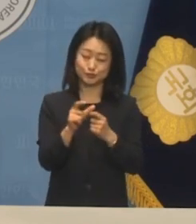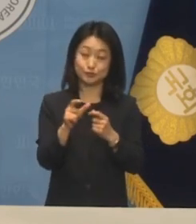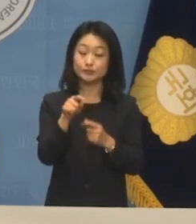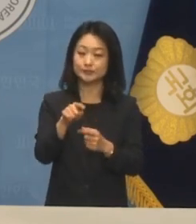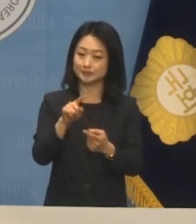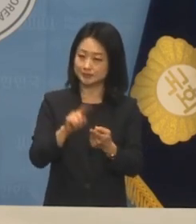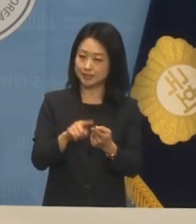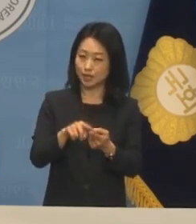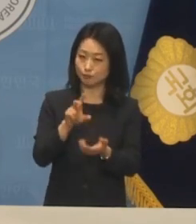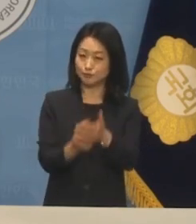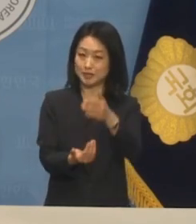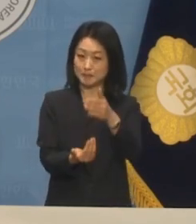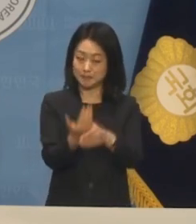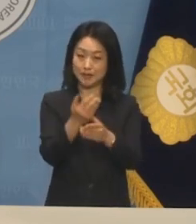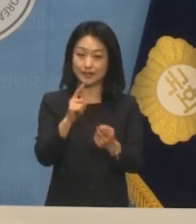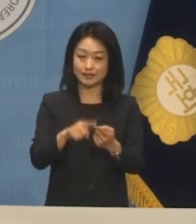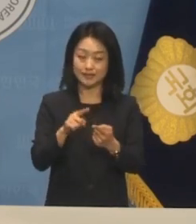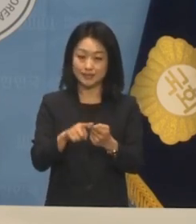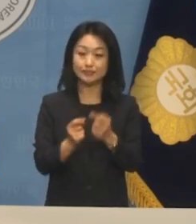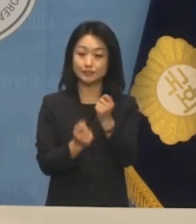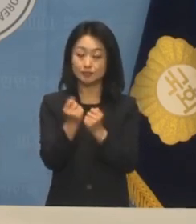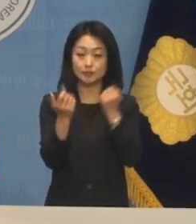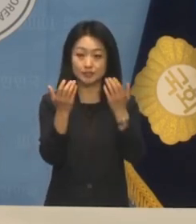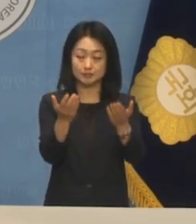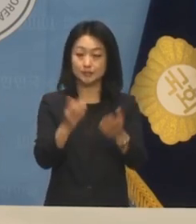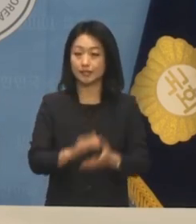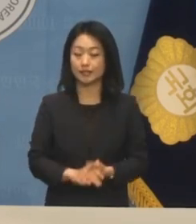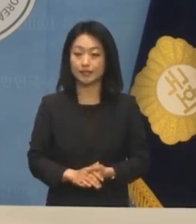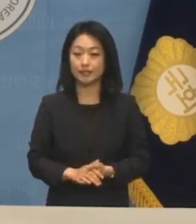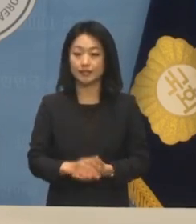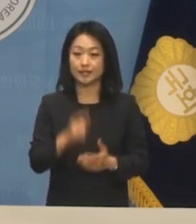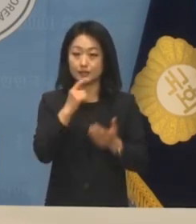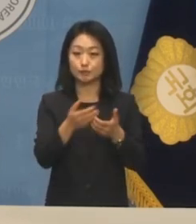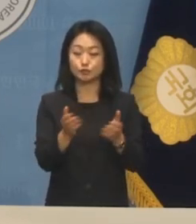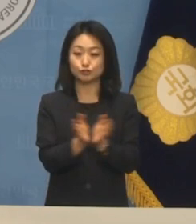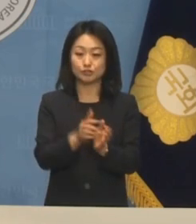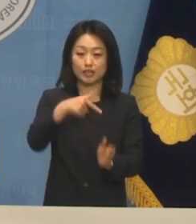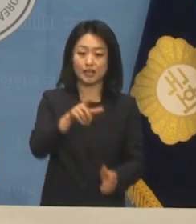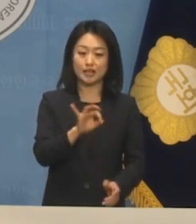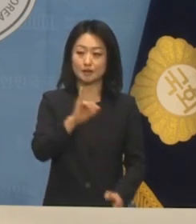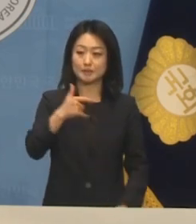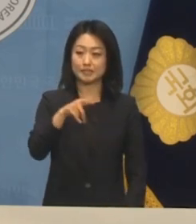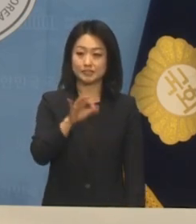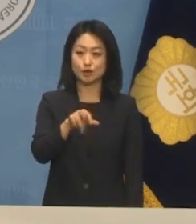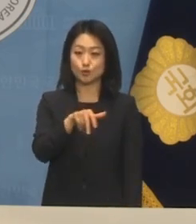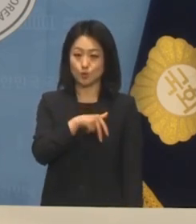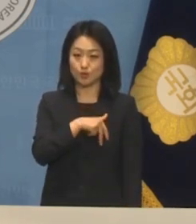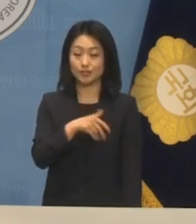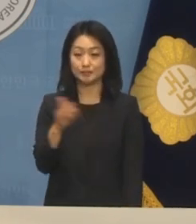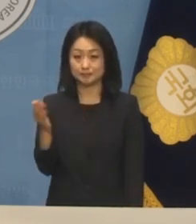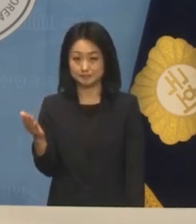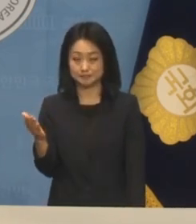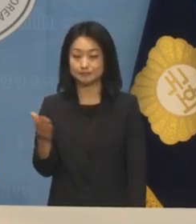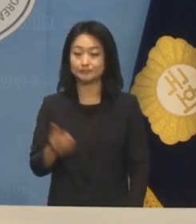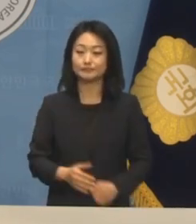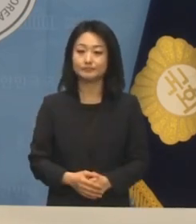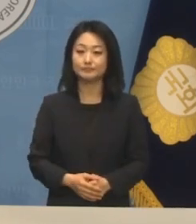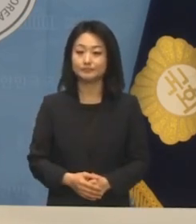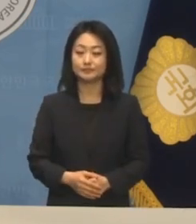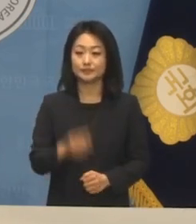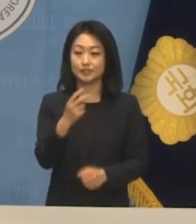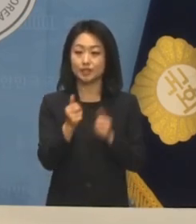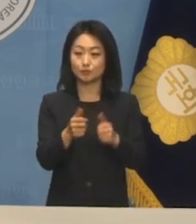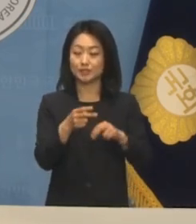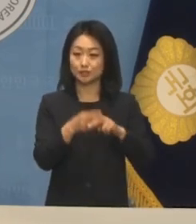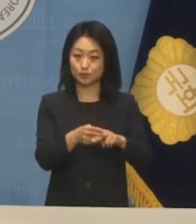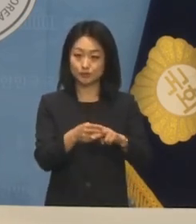먼저 참석하신 분들 소개해 올리도록 하겠습니다. 더불어민주당 강민정 의원님 참석하셨습니다. 검찰